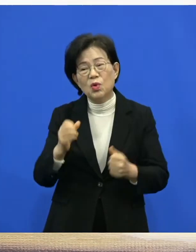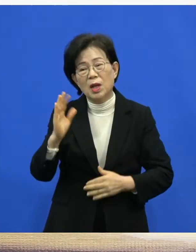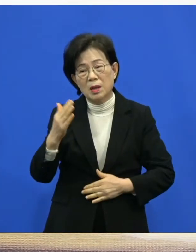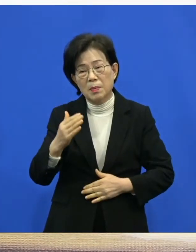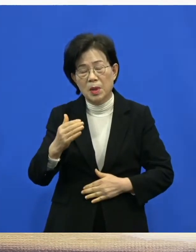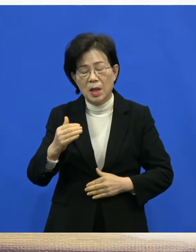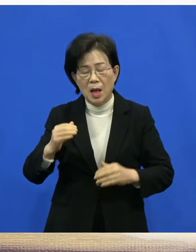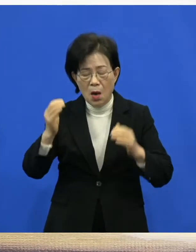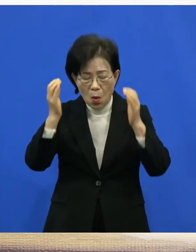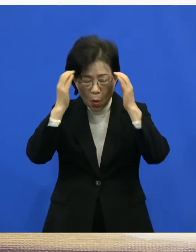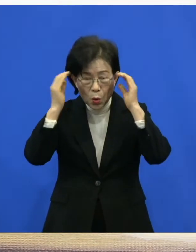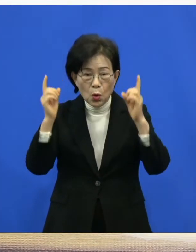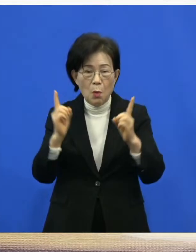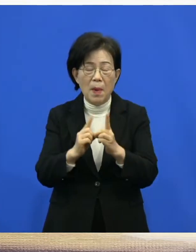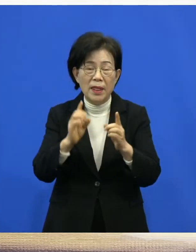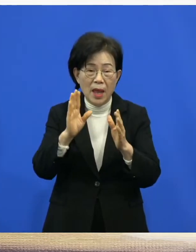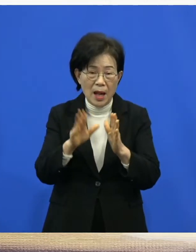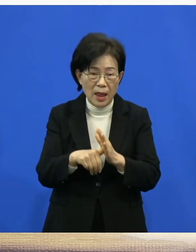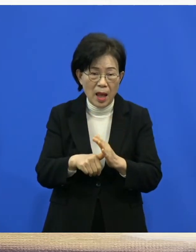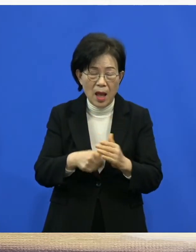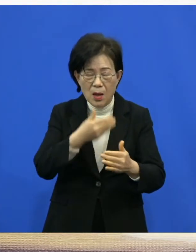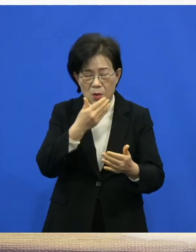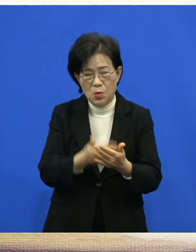내려갈 때 중요한 레슨이 있다.